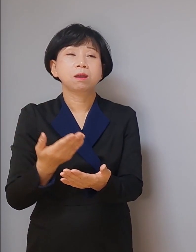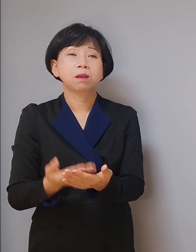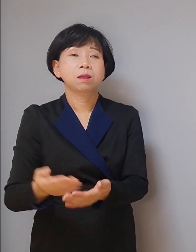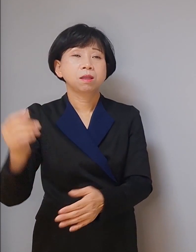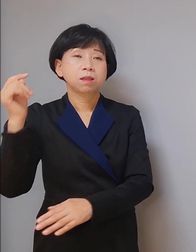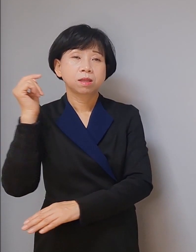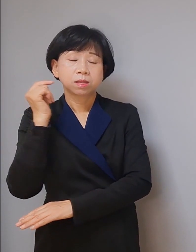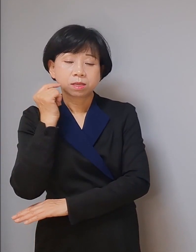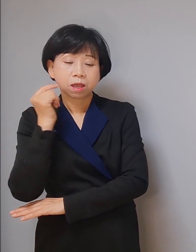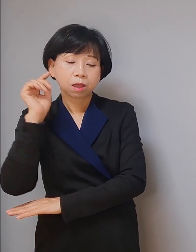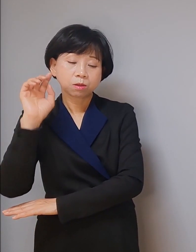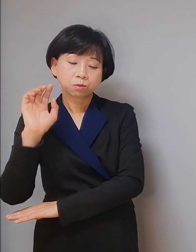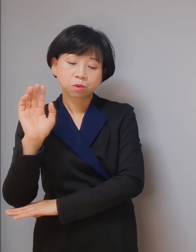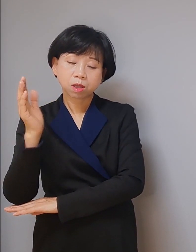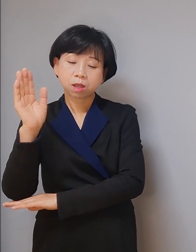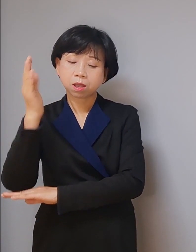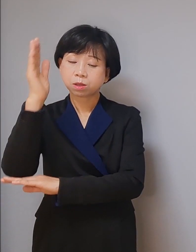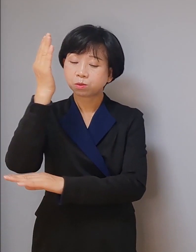받으소서.